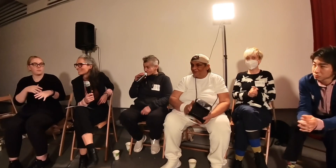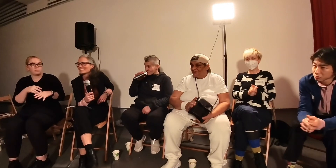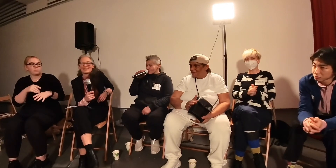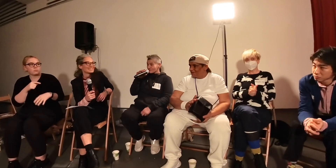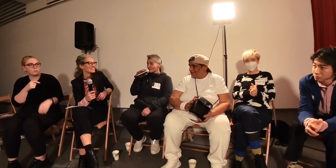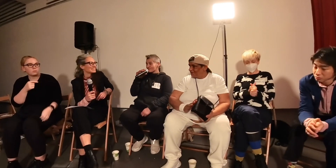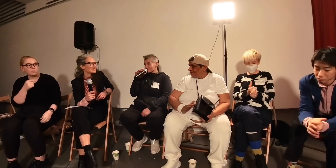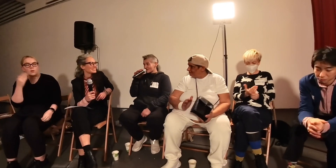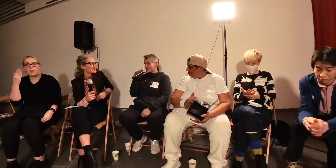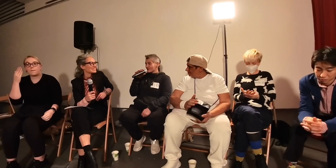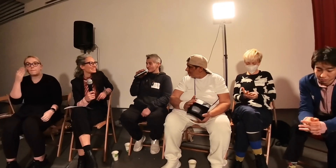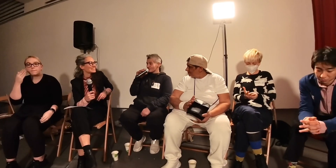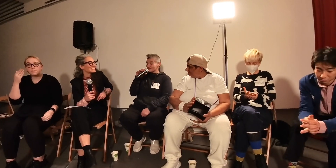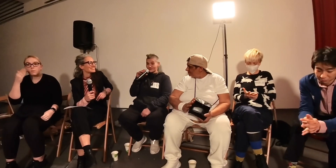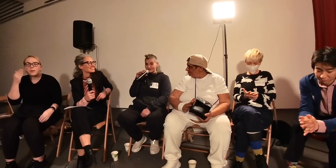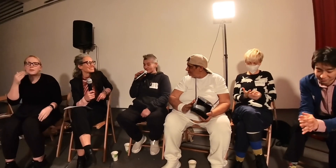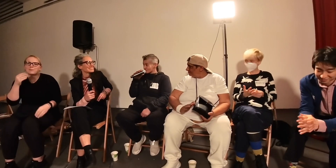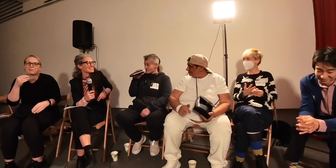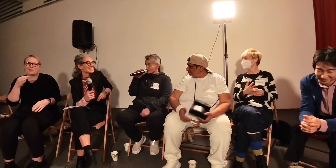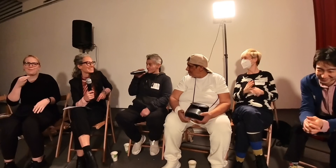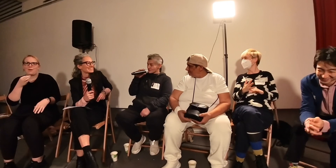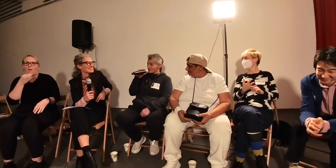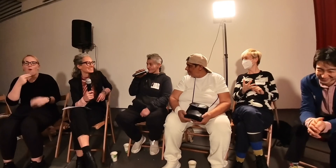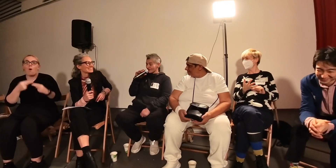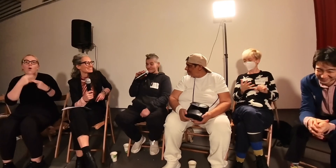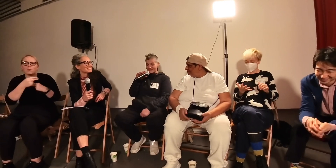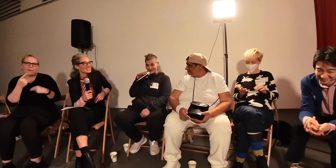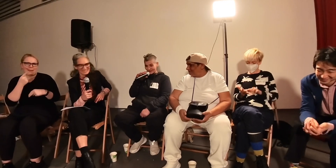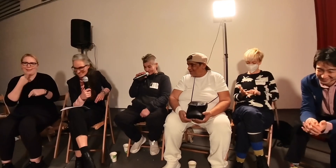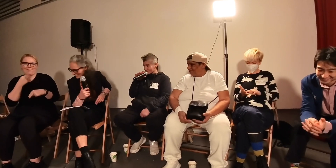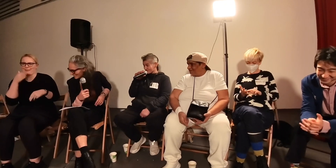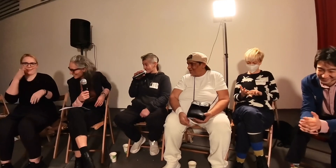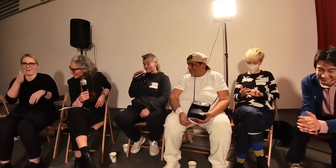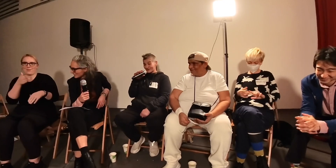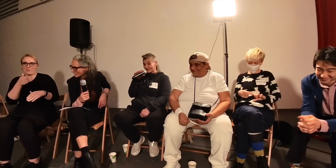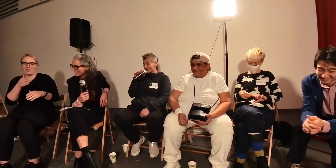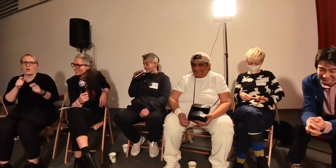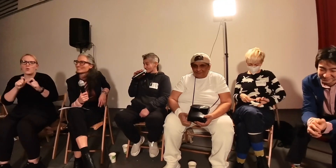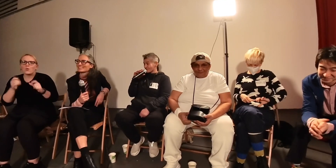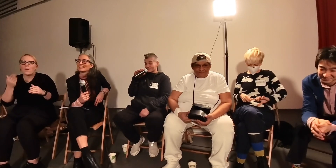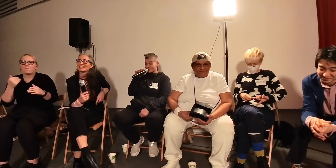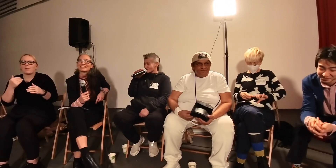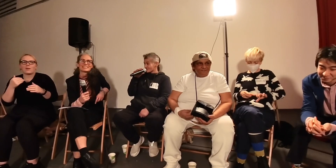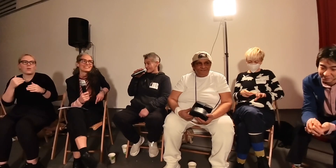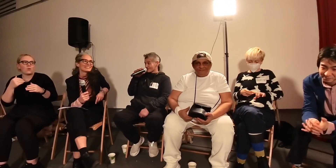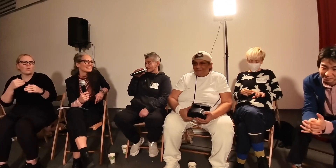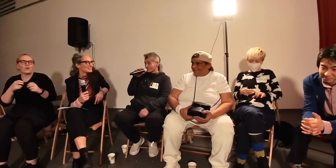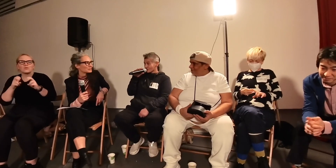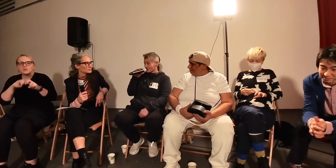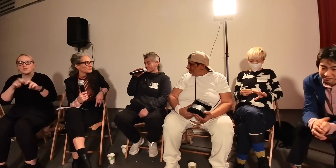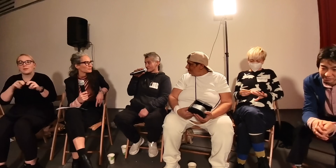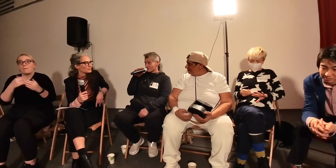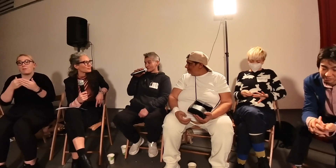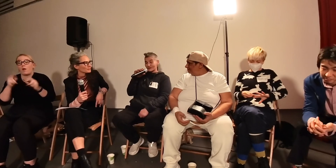Myslím si, že za moji odpověď moc ráda nebudeš, protože my jsme s tím dost bojovali a hodně jsme s tím bojovali, protože umělecký svět